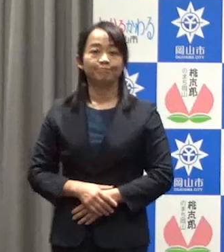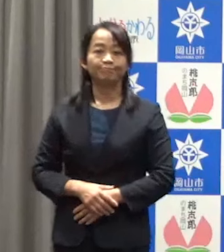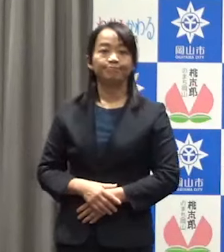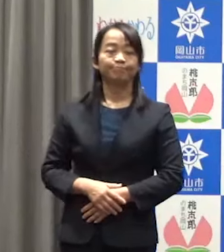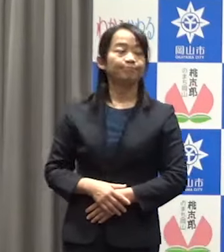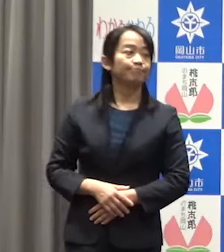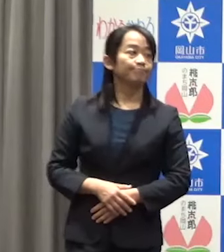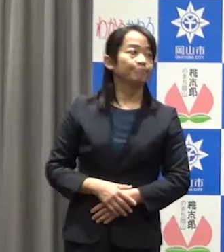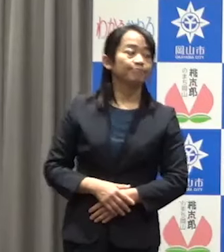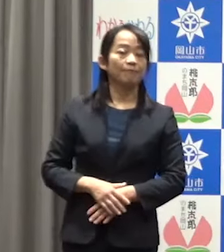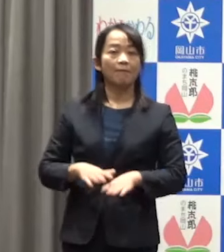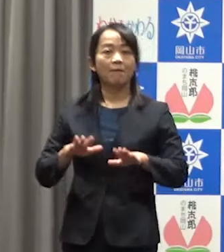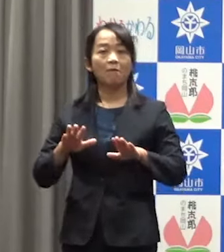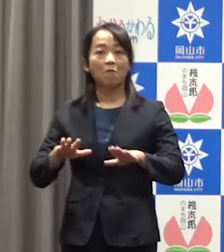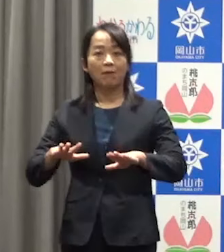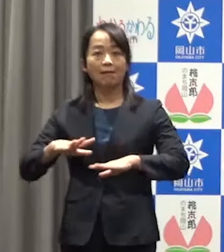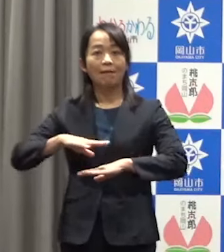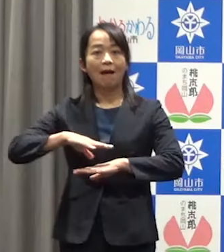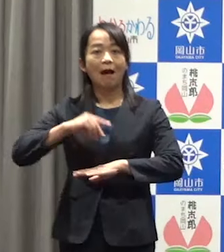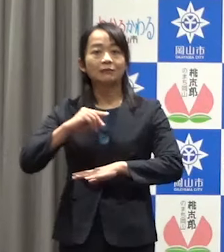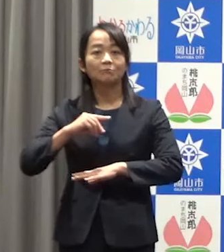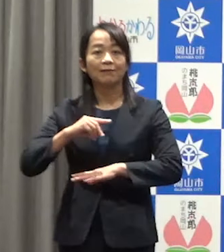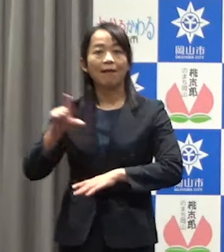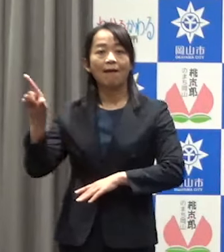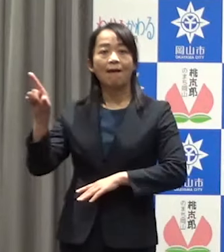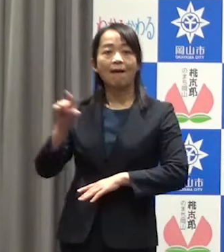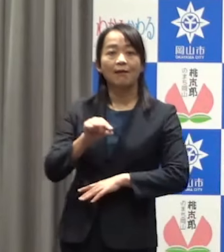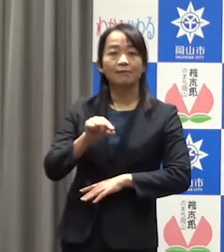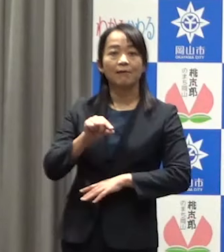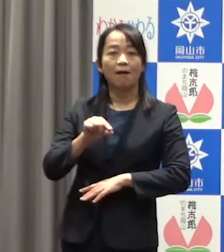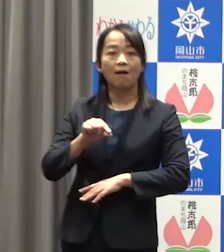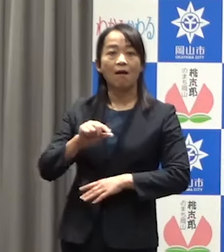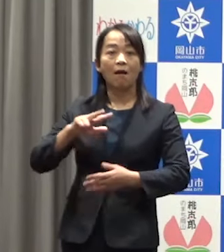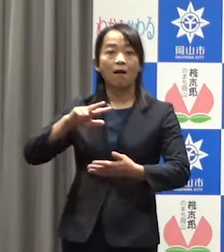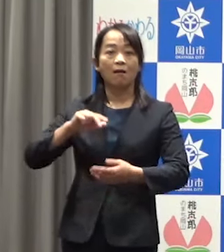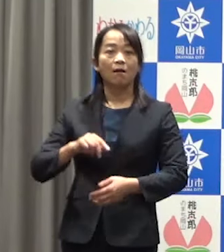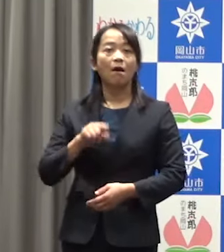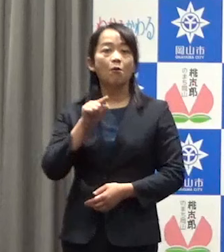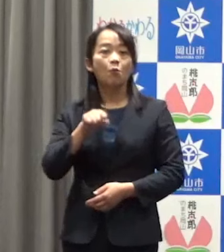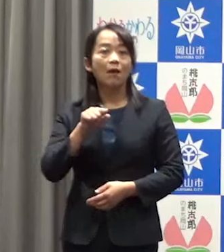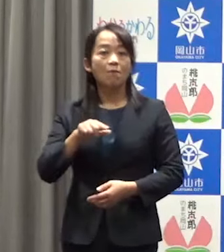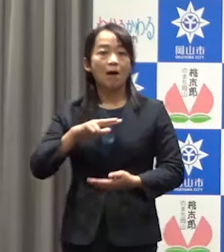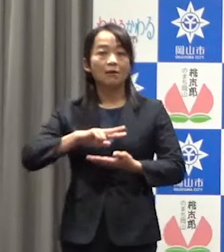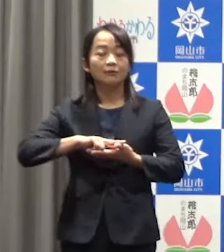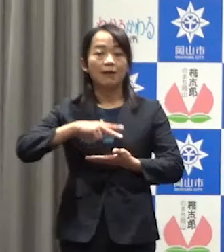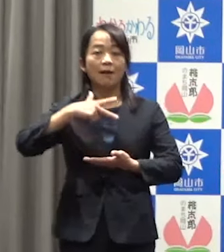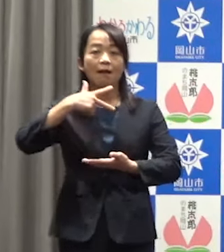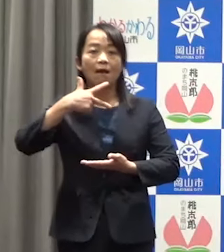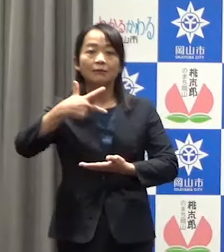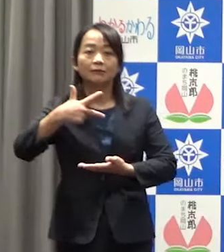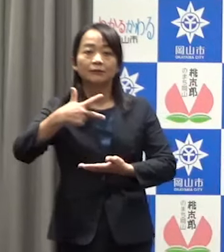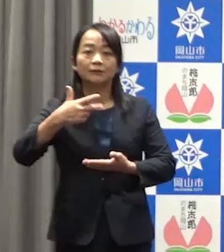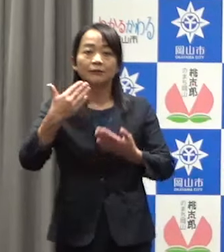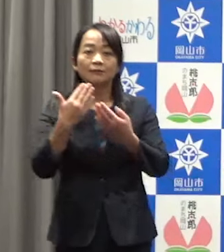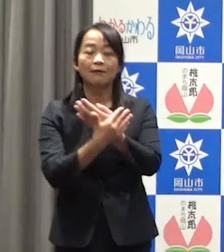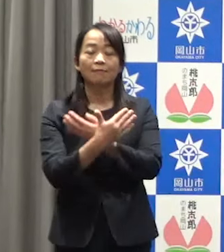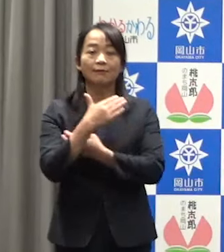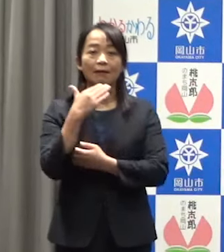ね、これが初めてですね。 政令市になってからということですか。 まあ、少なくと